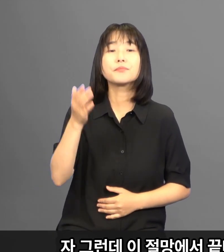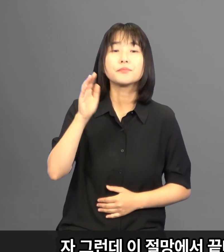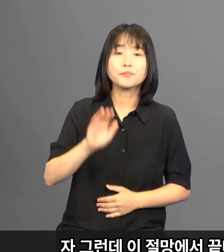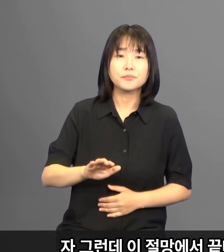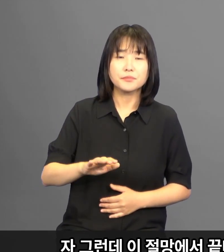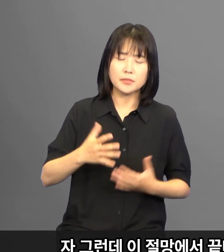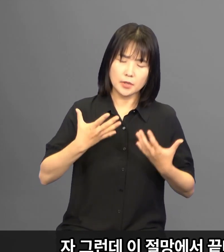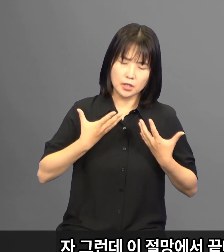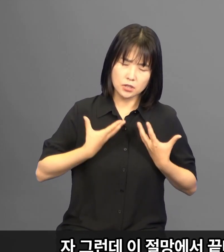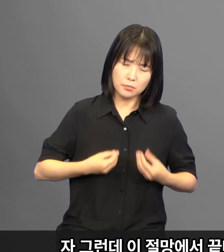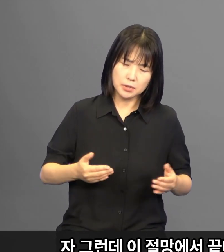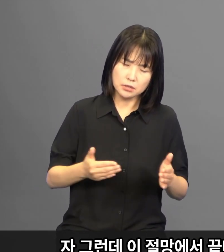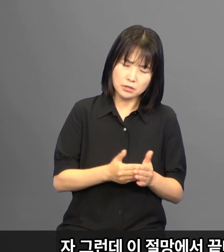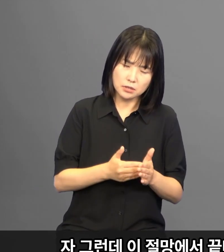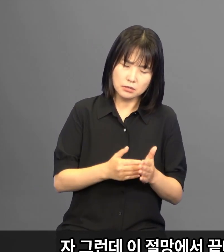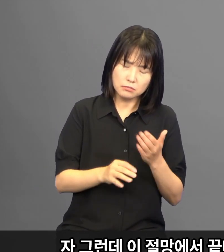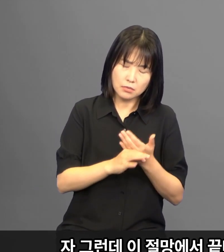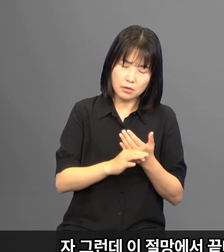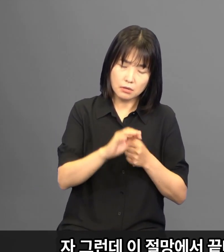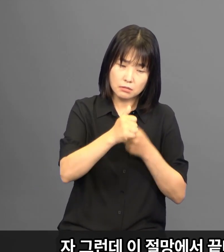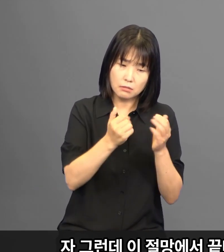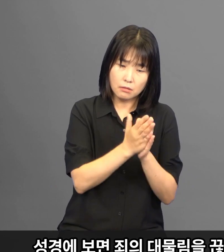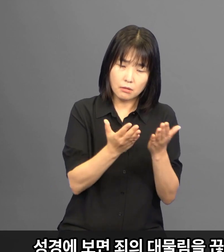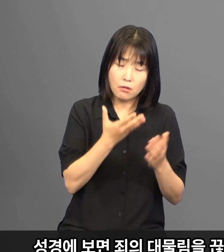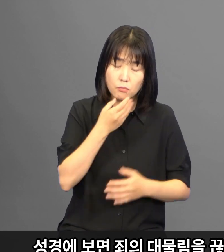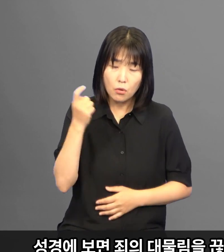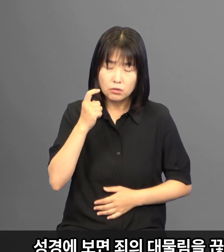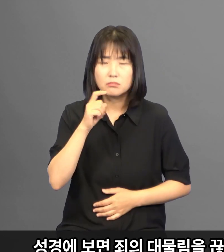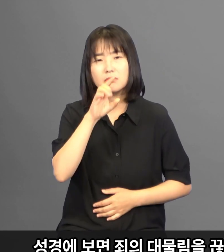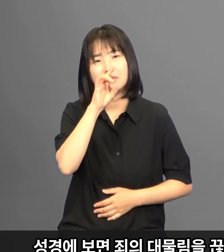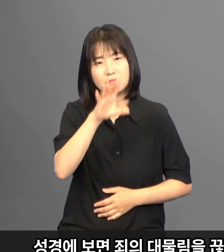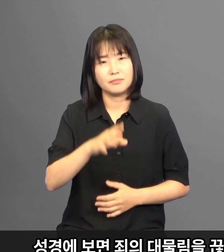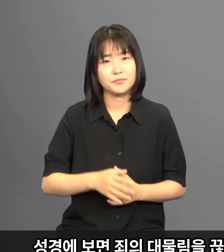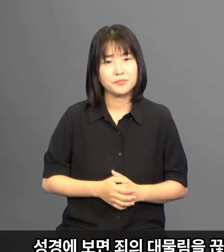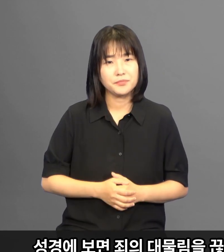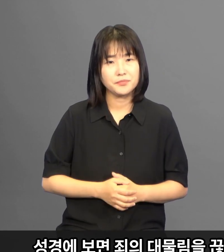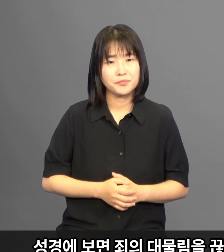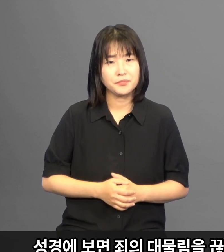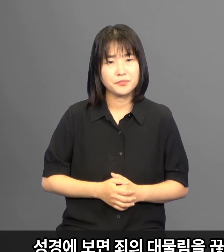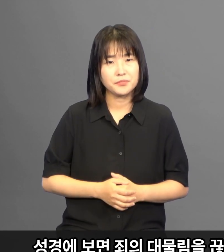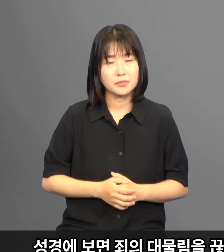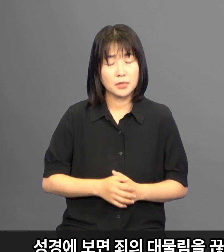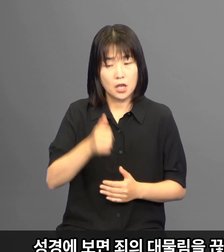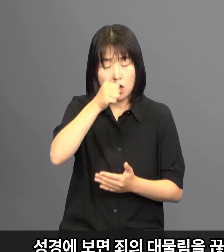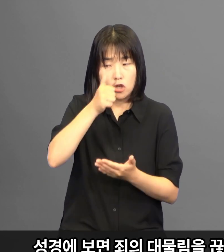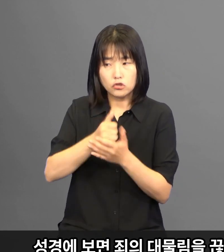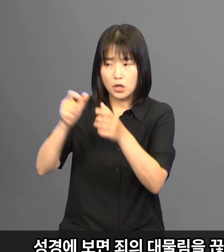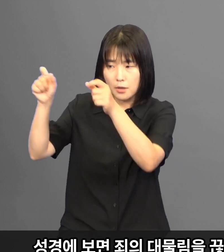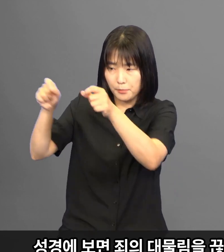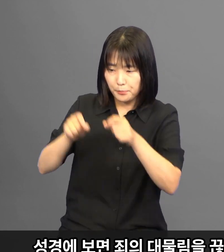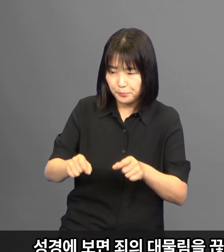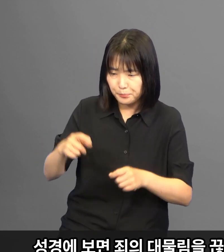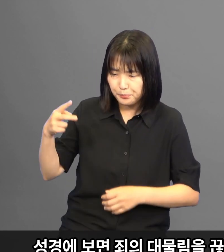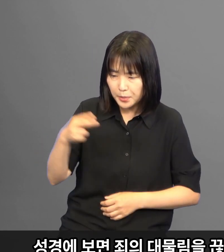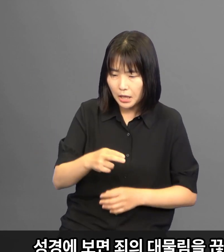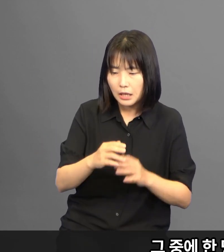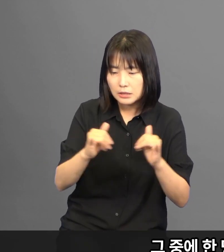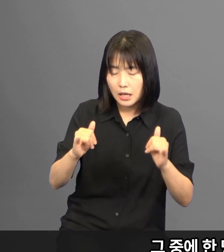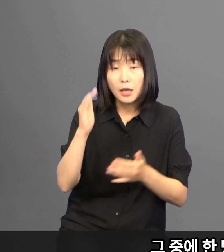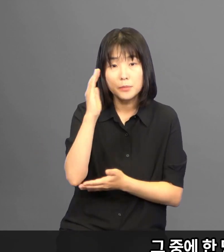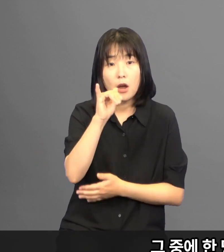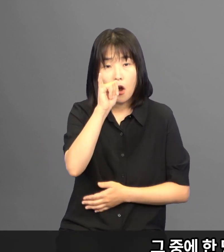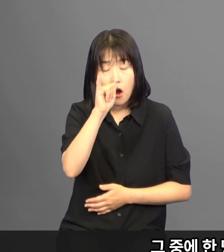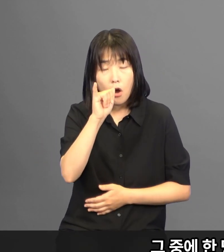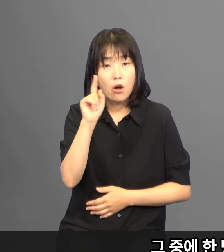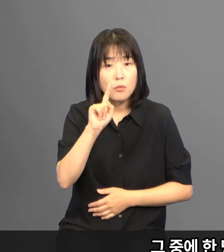이 절망에서 끝나면 성경이 복음이 될 수가 없죠. 성경에 보면 죄의 대물림을 끊는 사람들의 이야기가 종종 나오는데 그